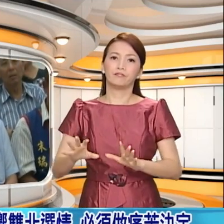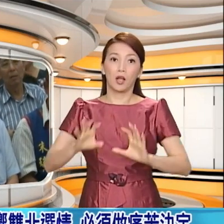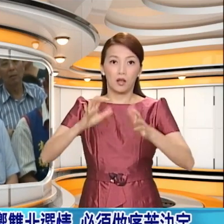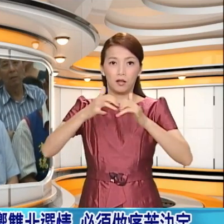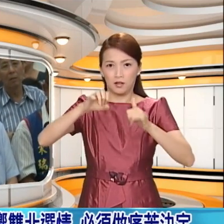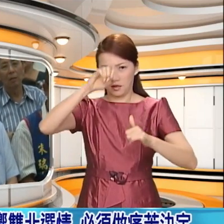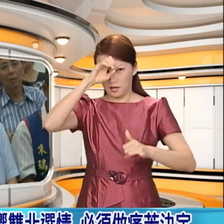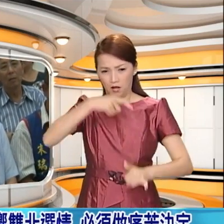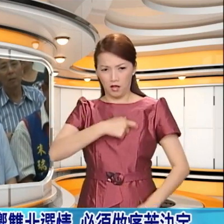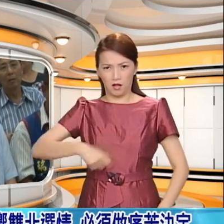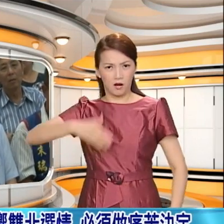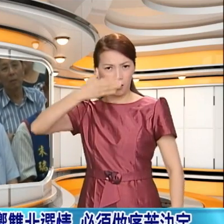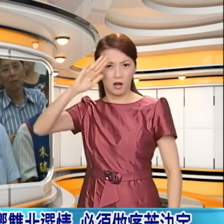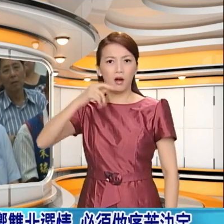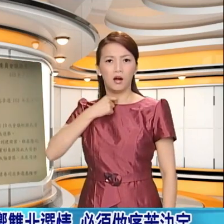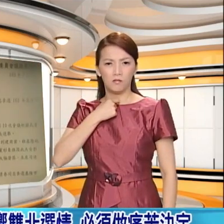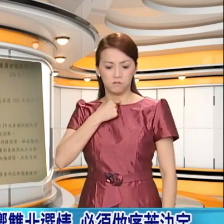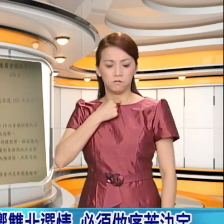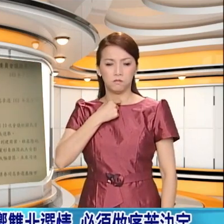不得不做。